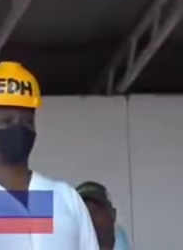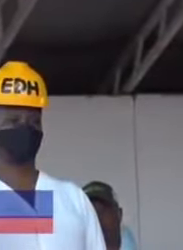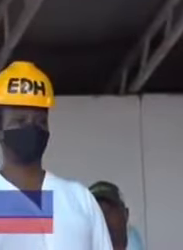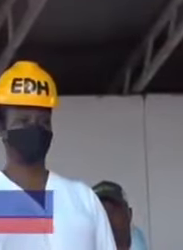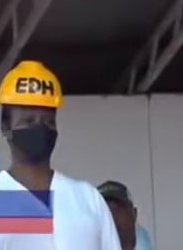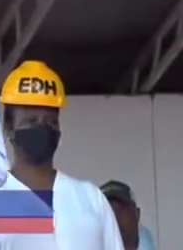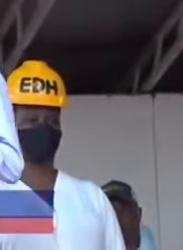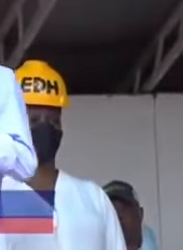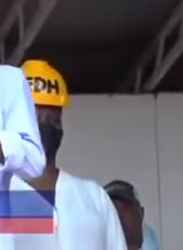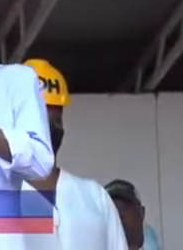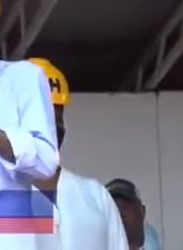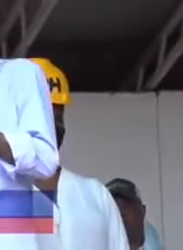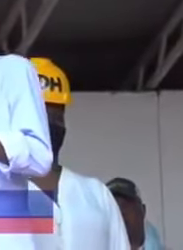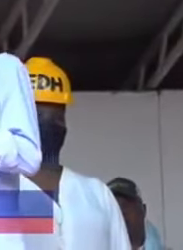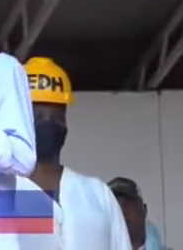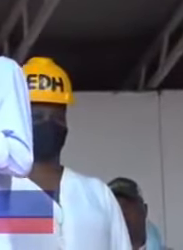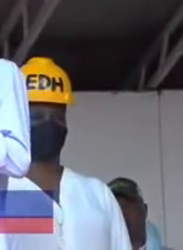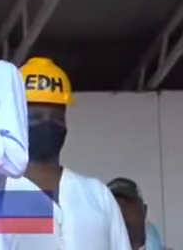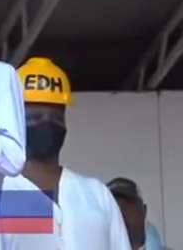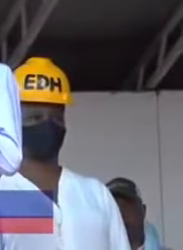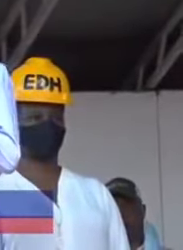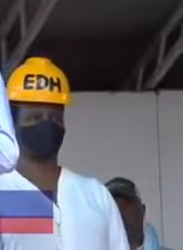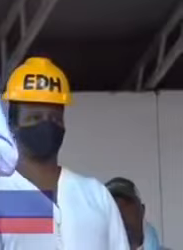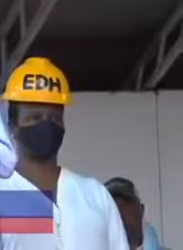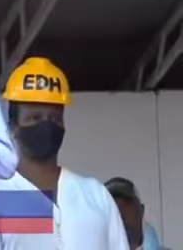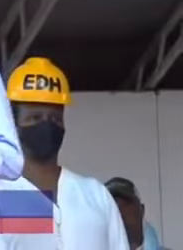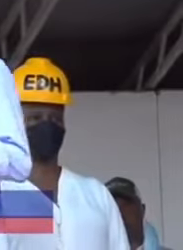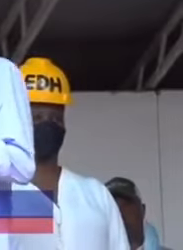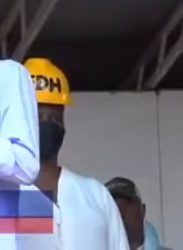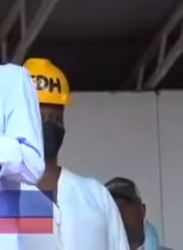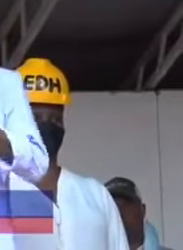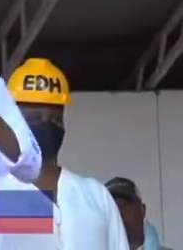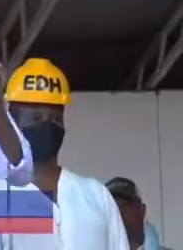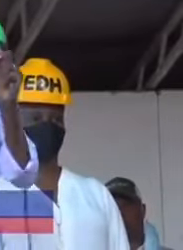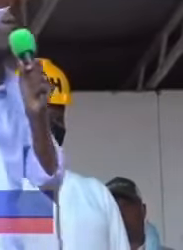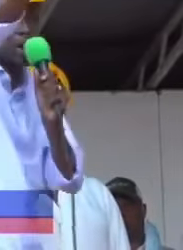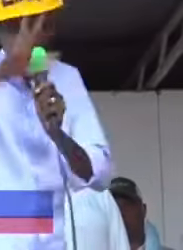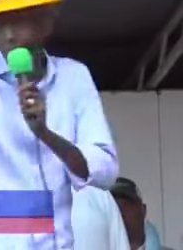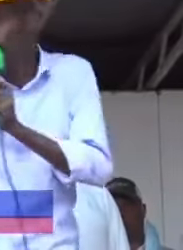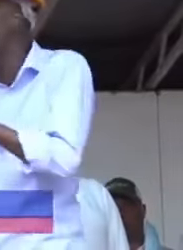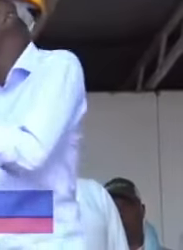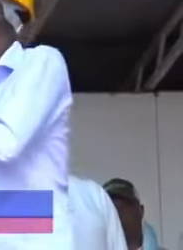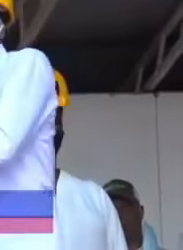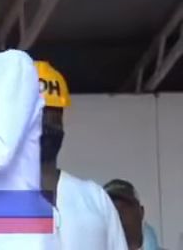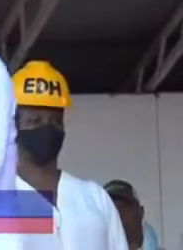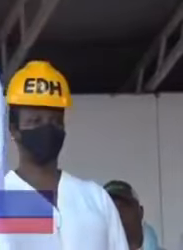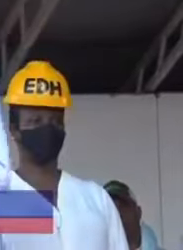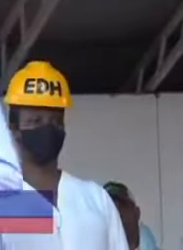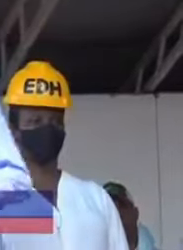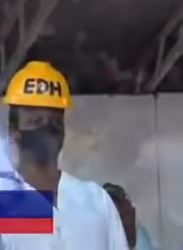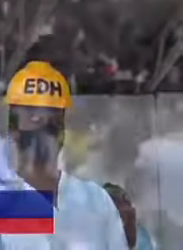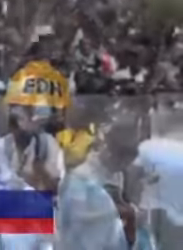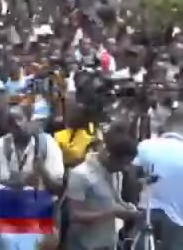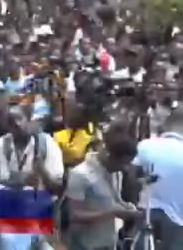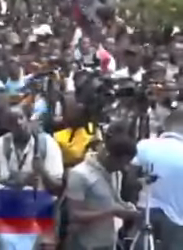90 jours, jeudi à 6 mars, femme vient là le 6 juin, ministre, pour marcher sur le boulevard, ça me connaît le fini.